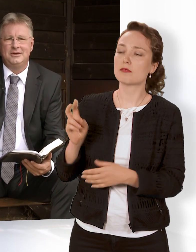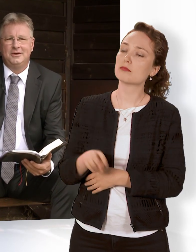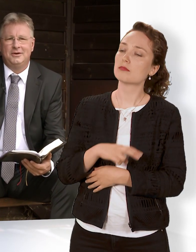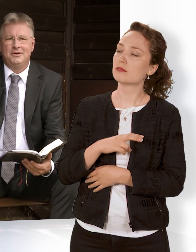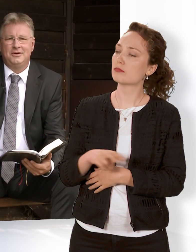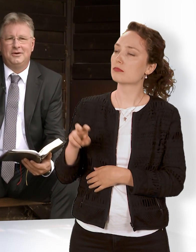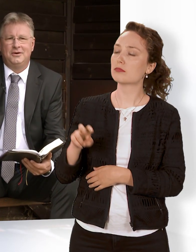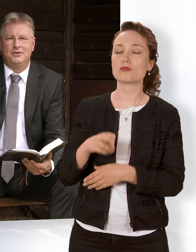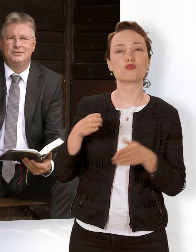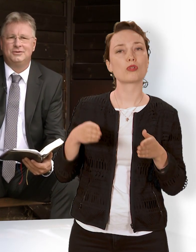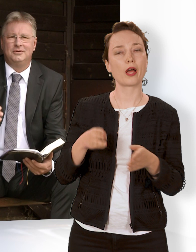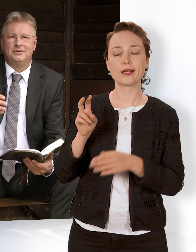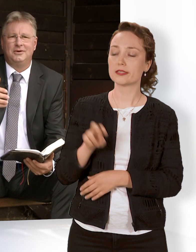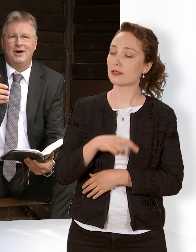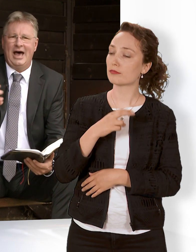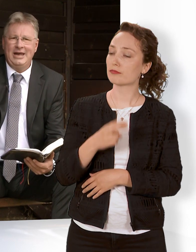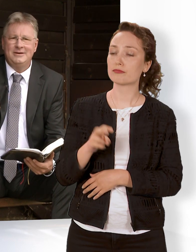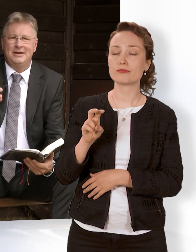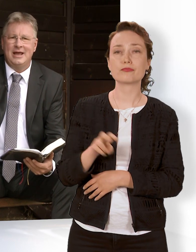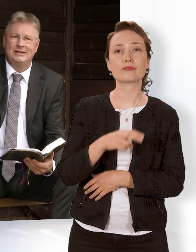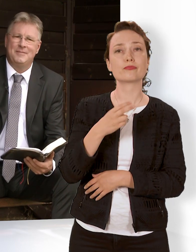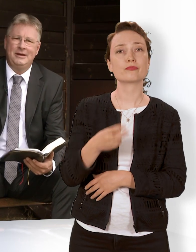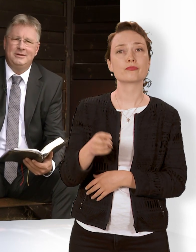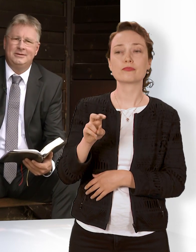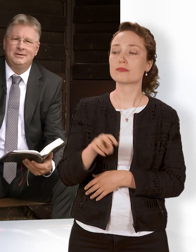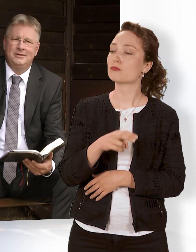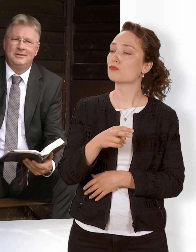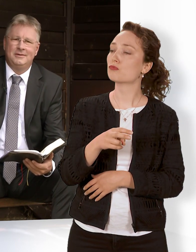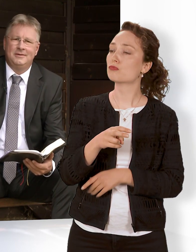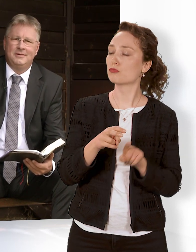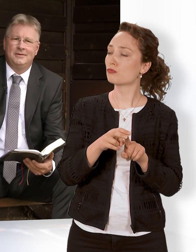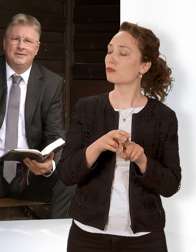geht und einen nach dem anderen